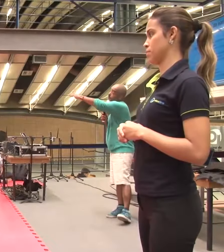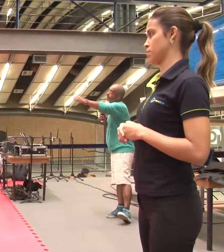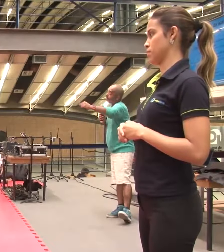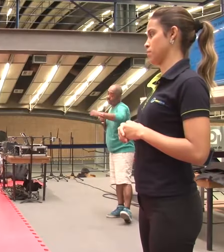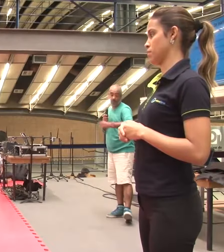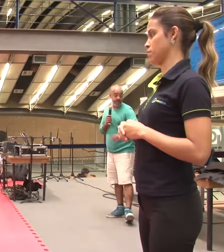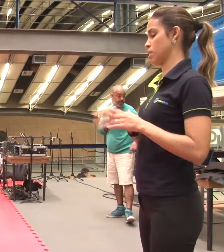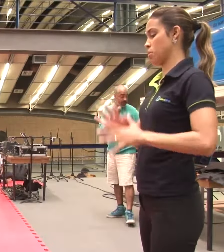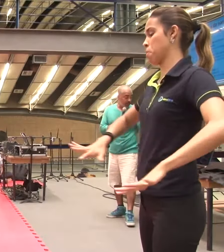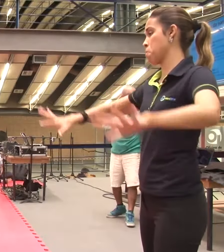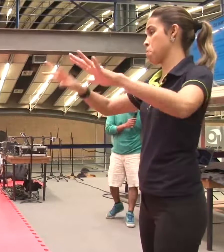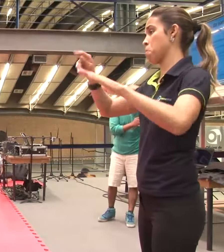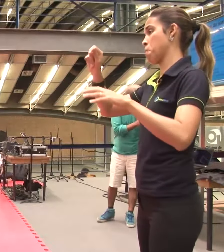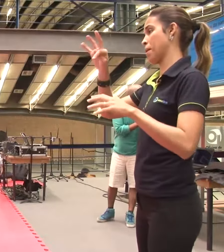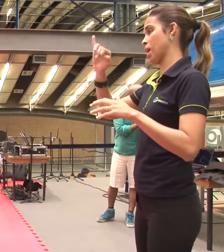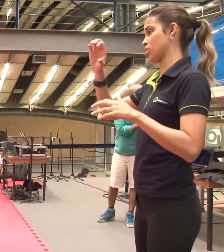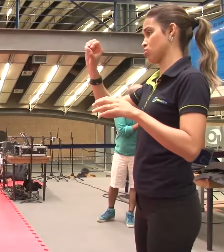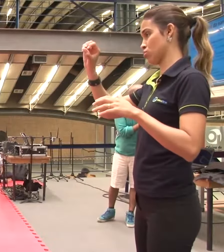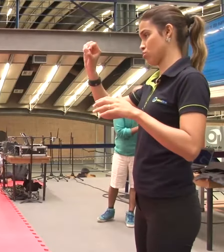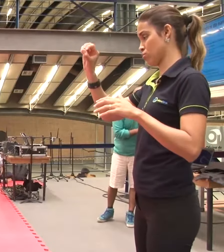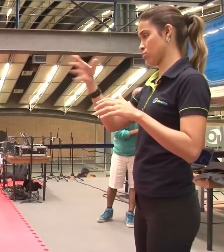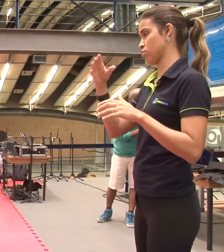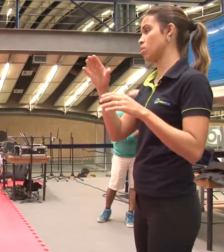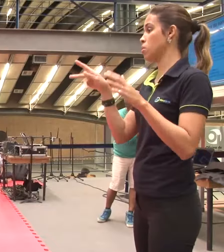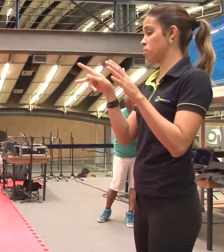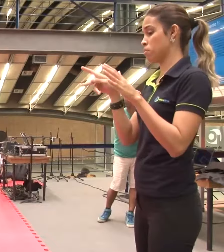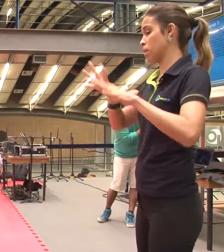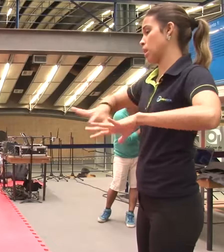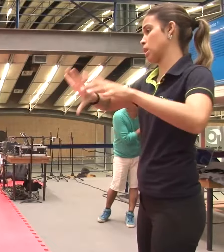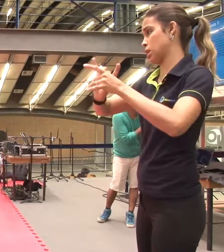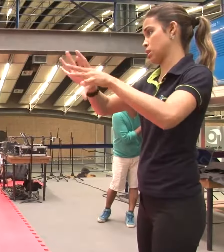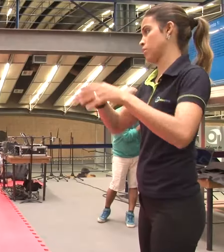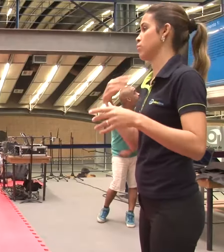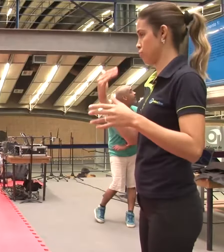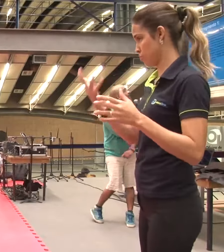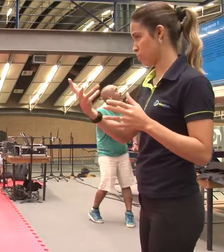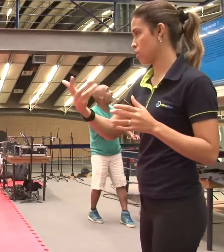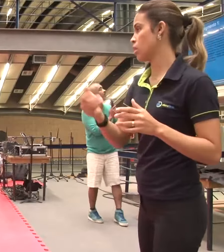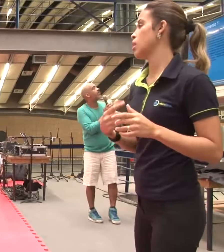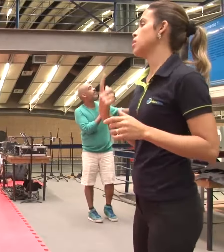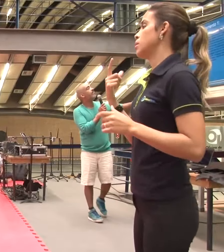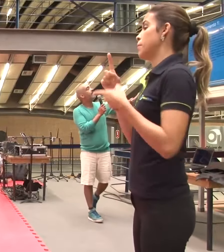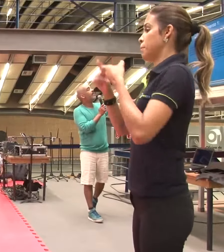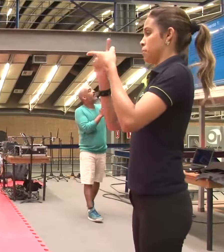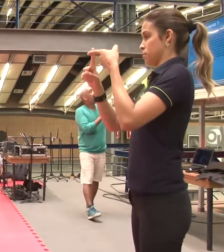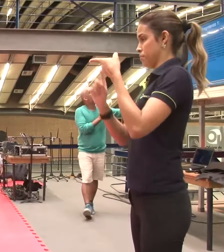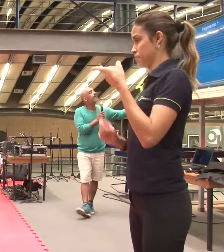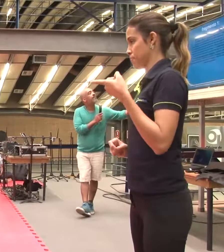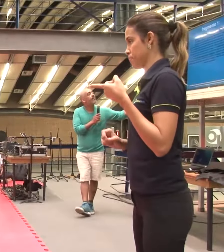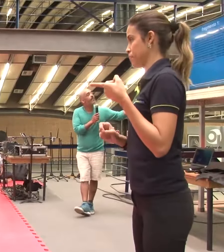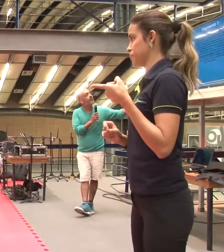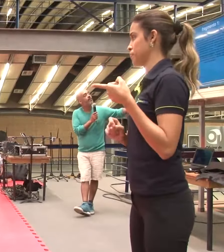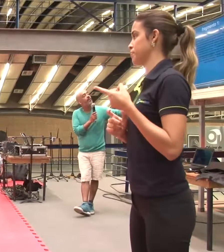daquele grande pátio do cortiço. Vamos lá, vamos mandar um pouquinho mais rápido, né? Primeiro fragmento.